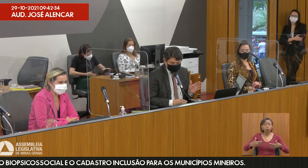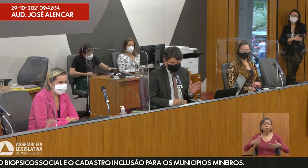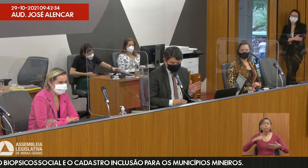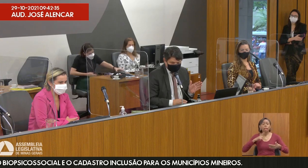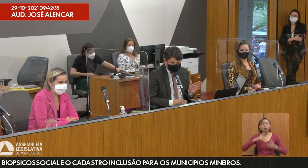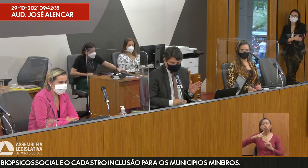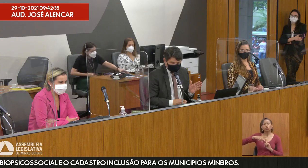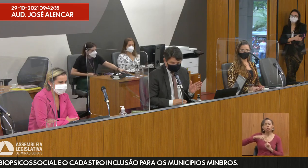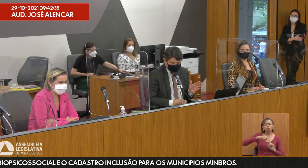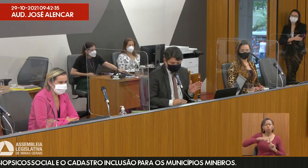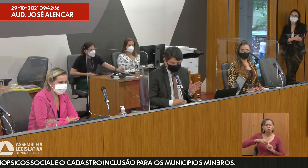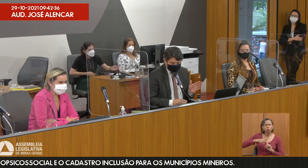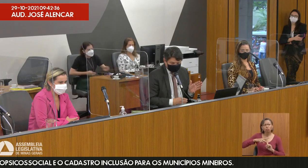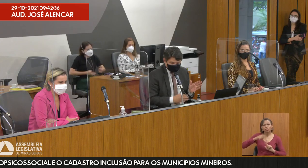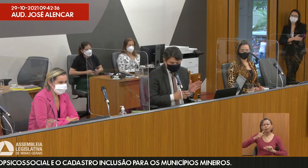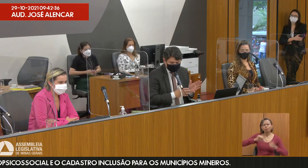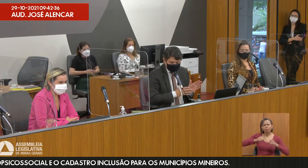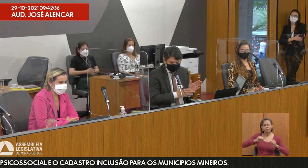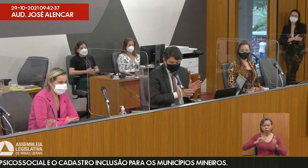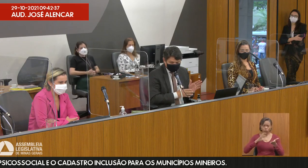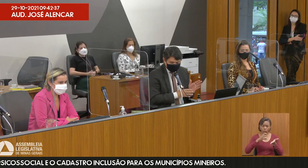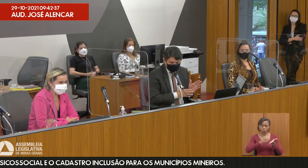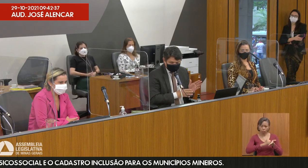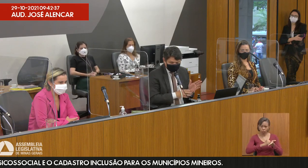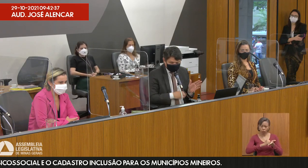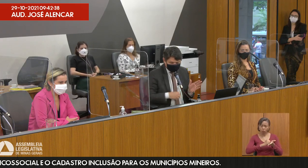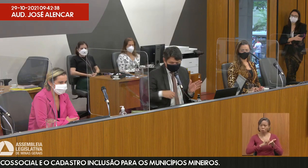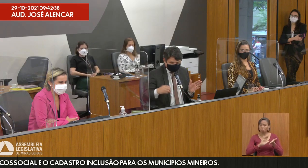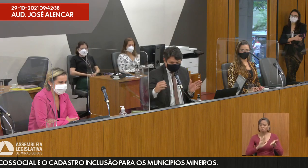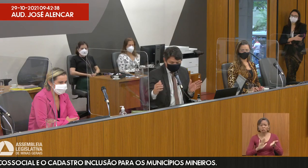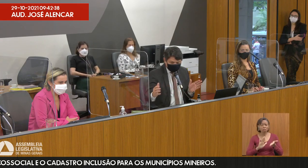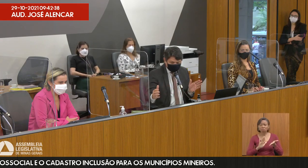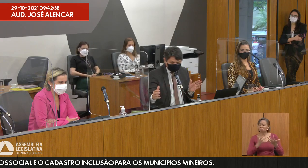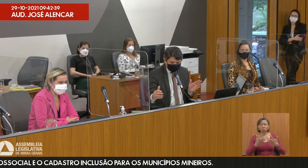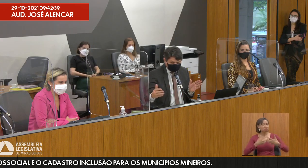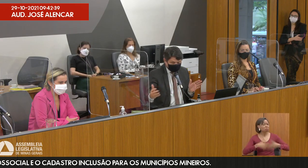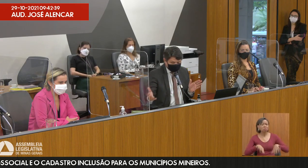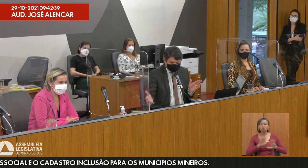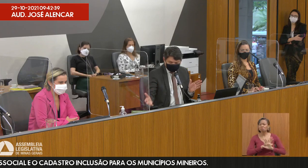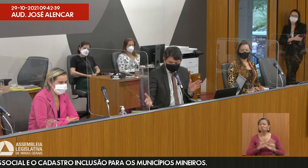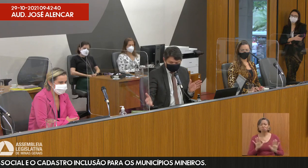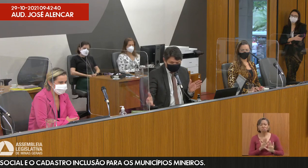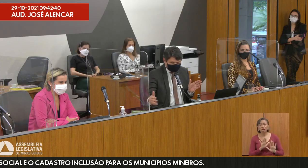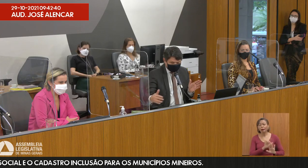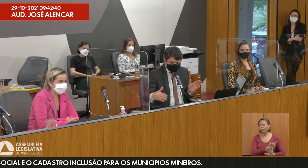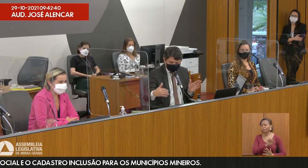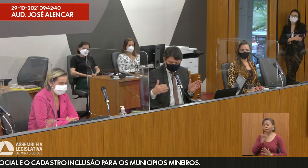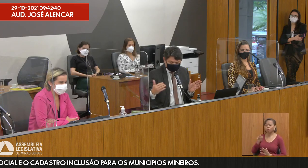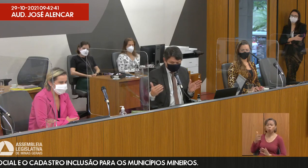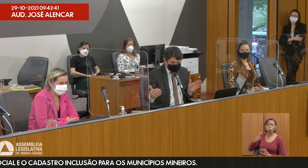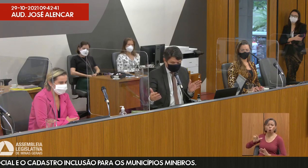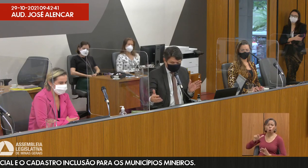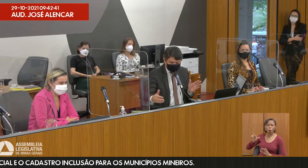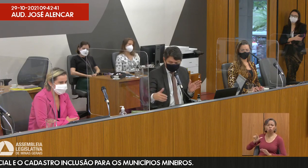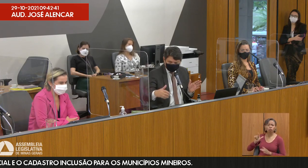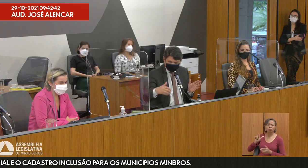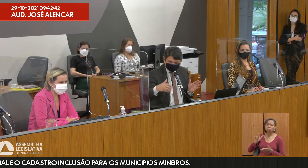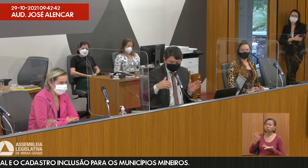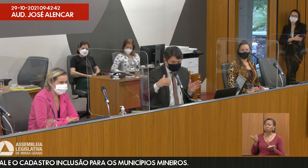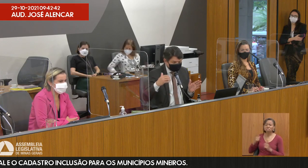de cadastro. Ali não funciona, ele vai no outro, volta a estaca zero, porque é outro procedimento,